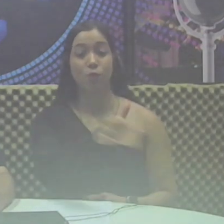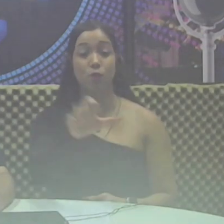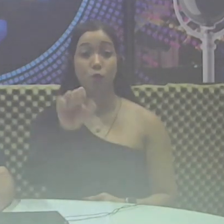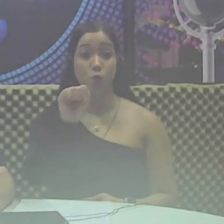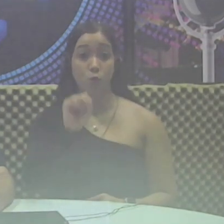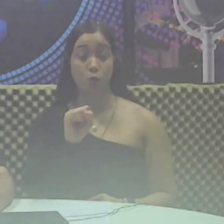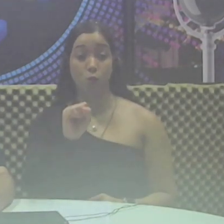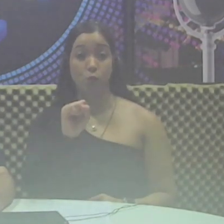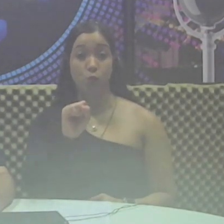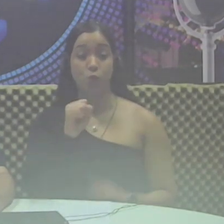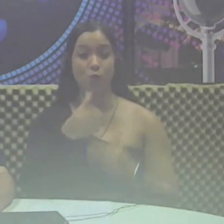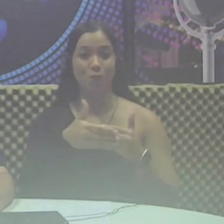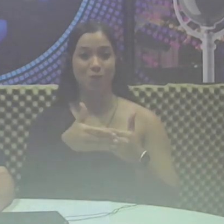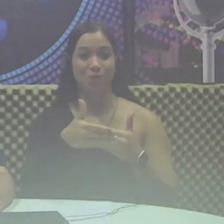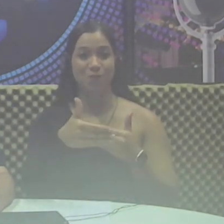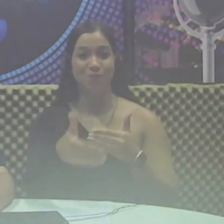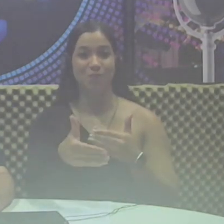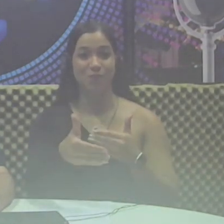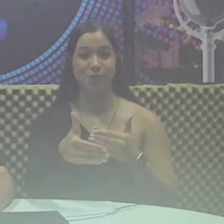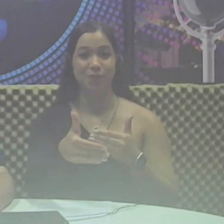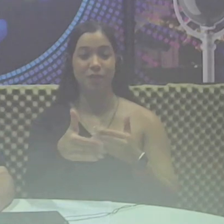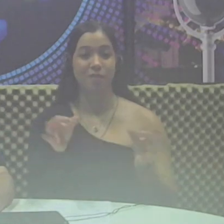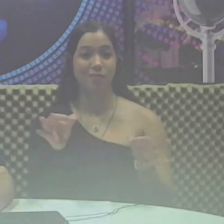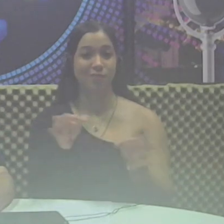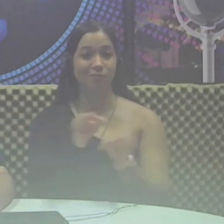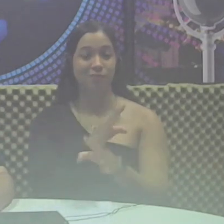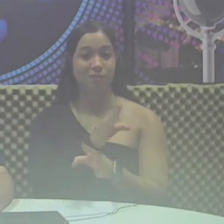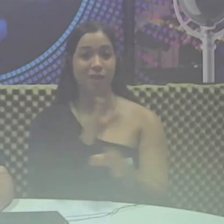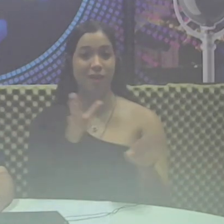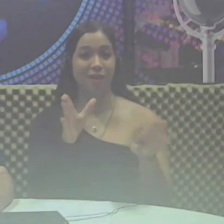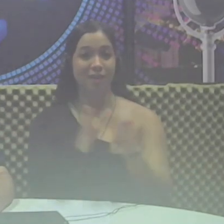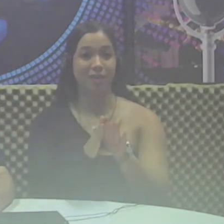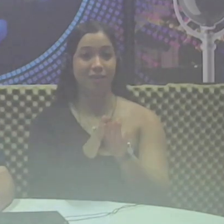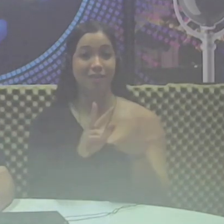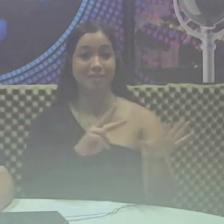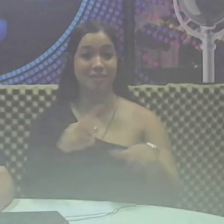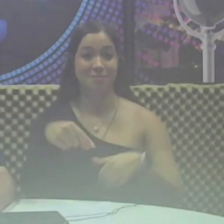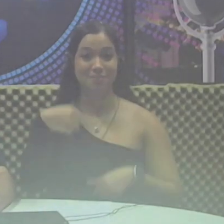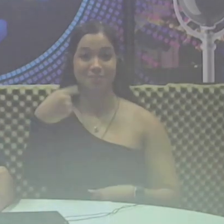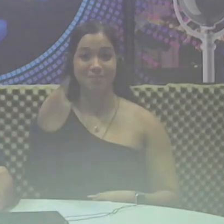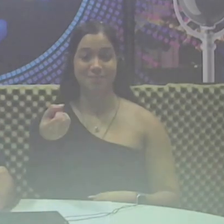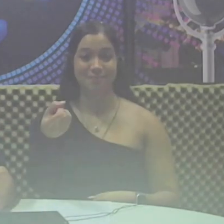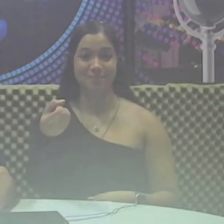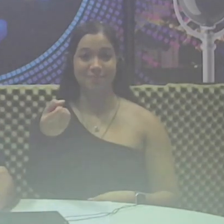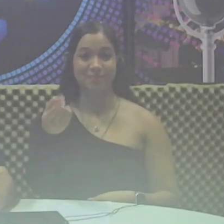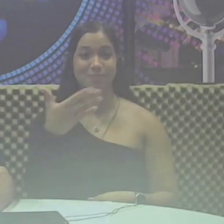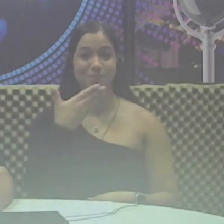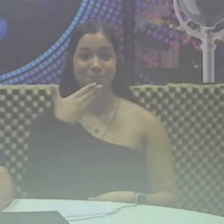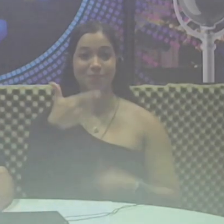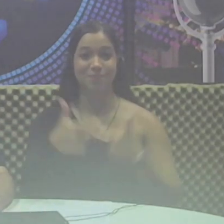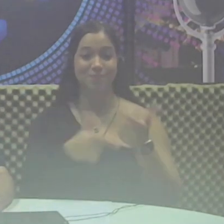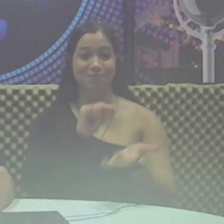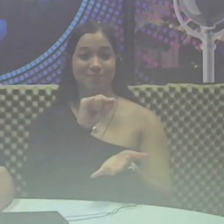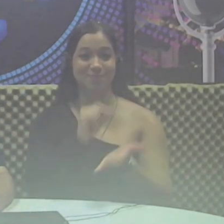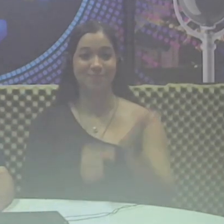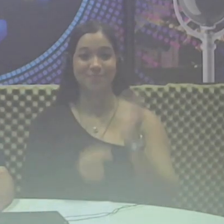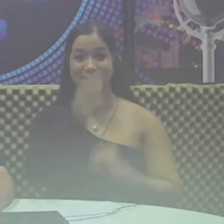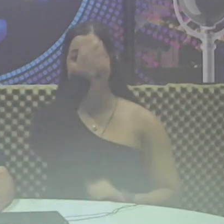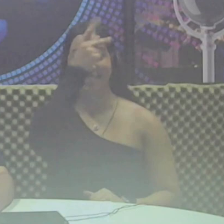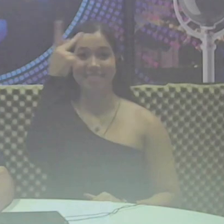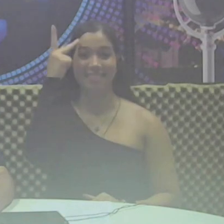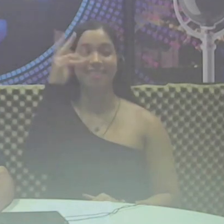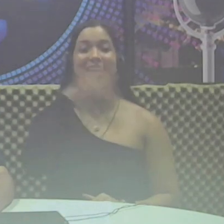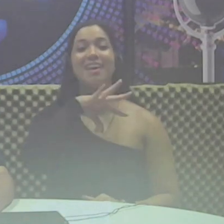pontos foram iniciados e devem ser finalizados até a próxima semana. A ordem de serviço foi assinada pelo prefeito Odelmo